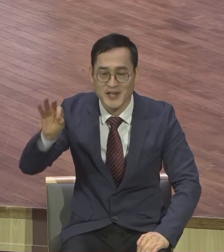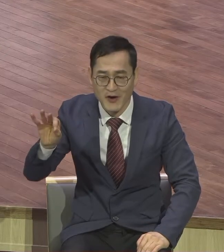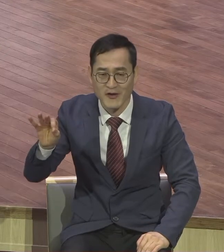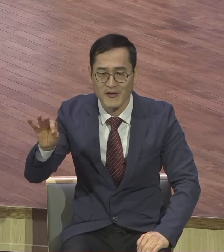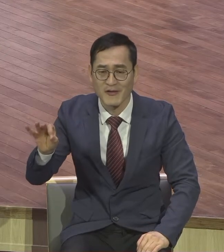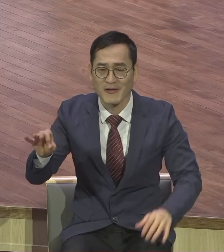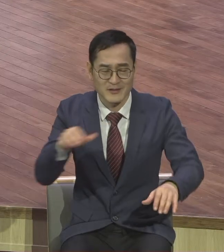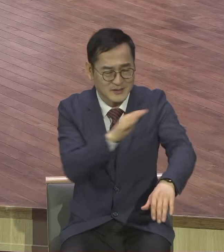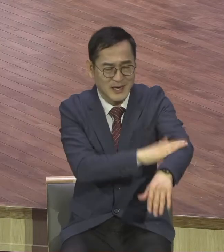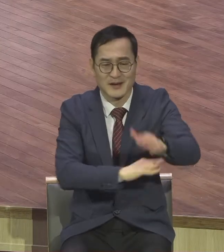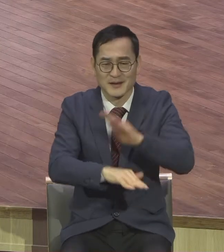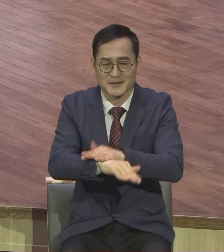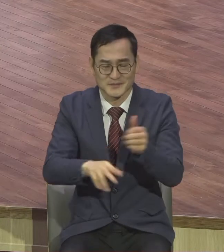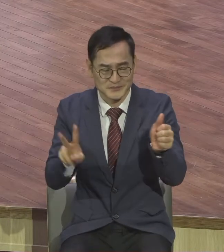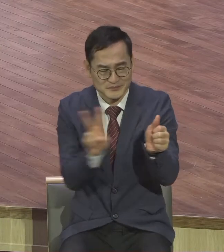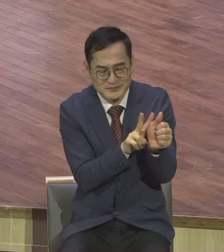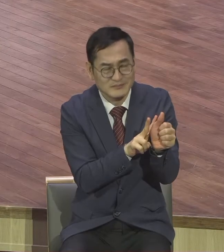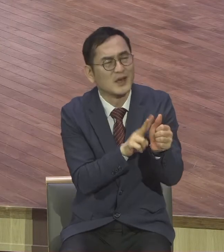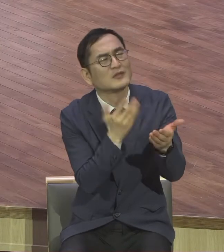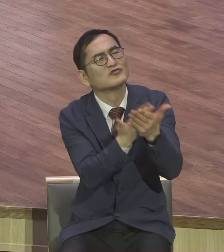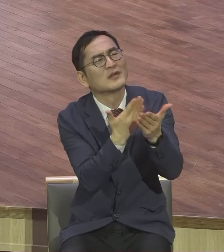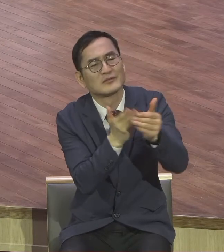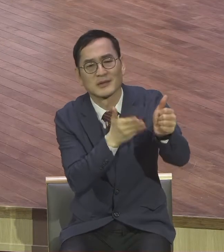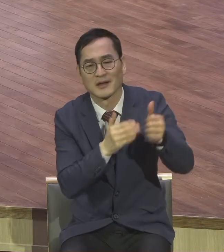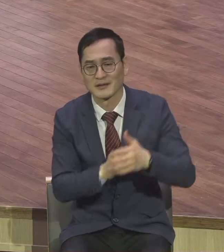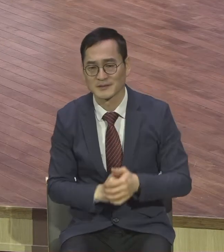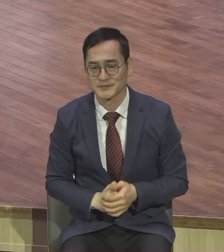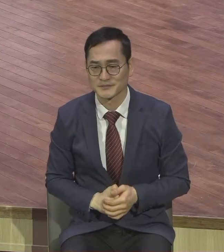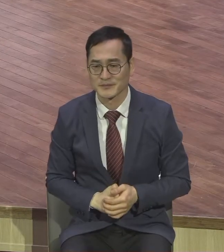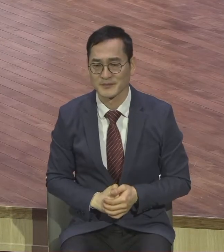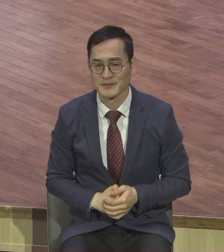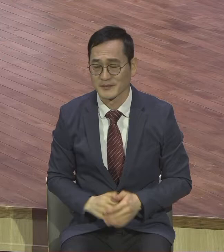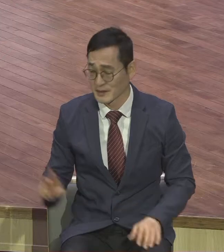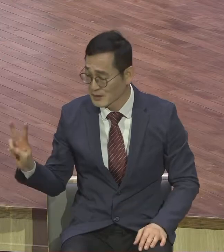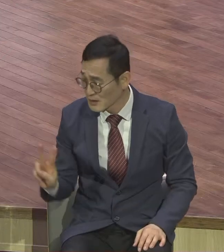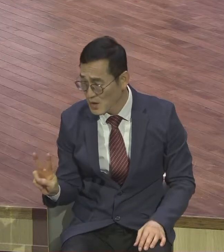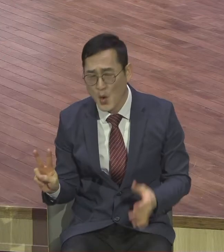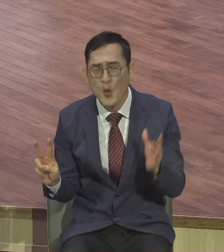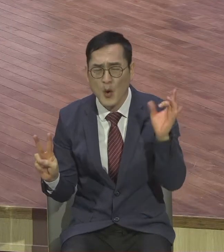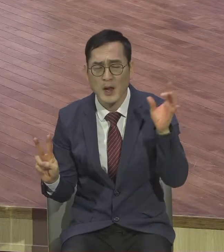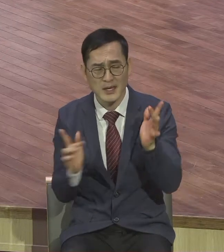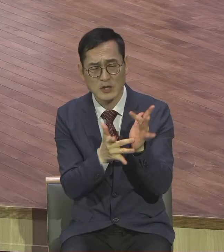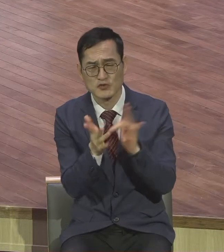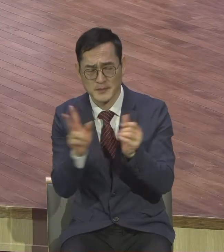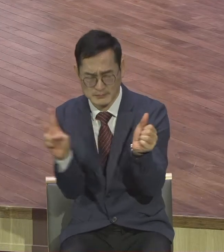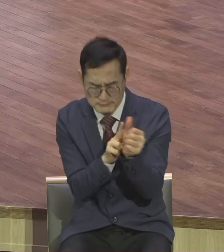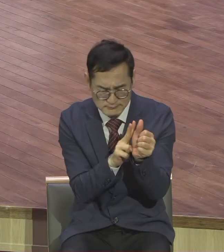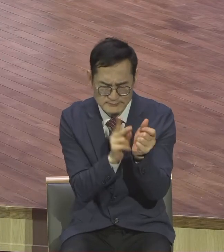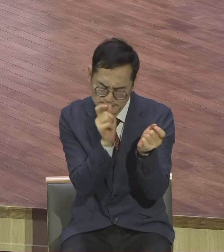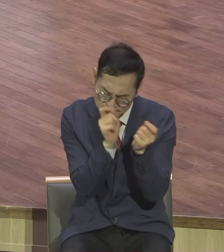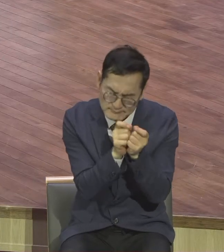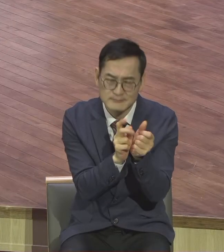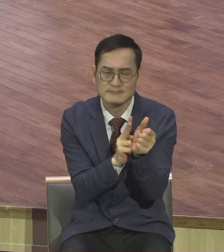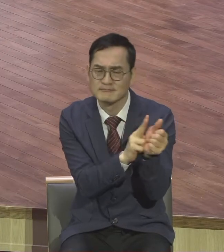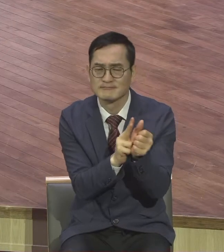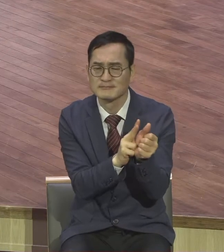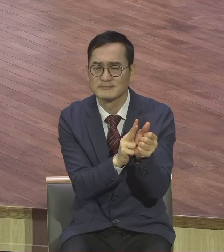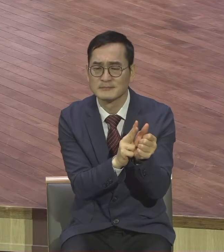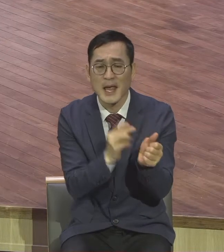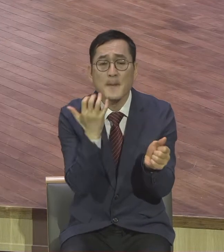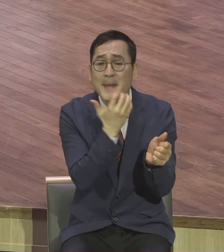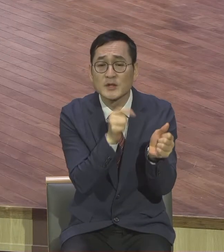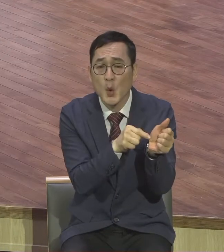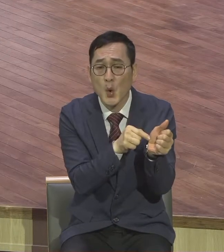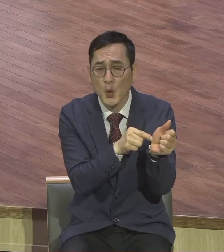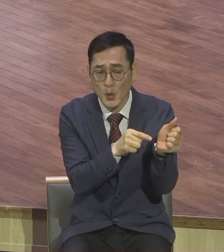사실 야가오보와 요한은 베드로와 함께 예수님과 가장 가까이 있던 제자예요 열두 제자